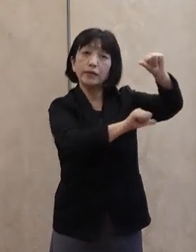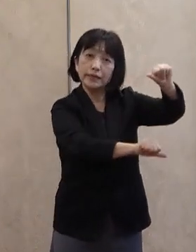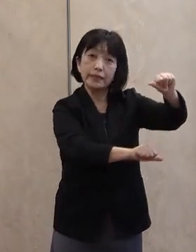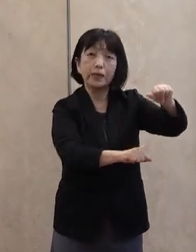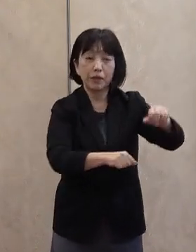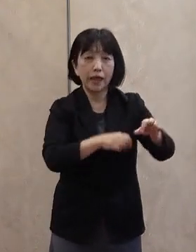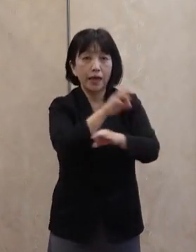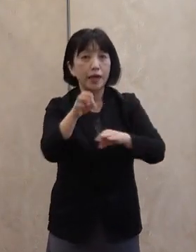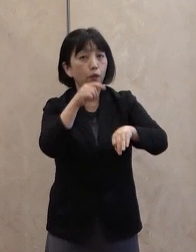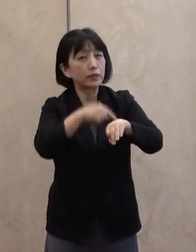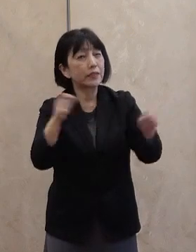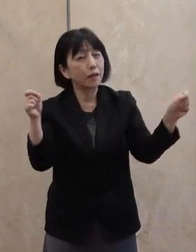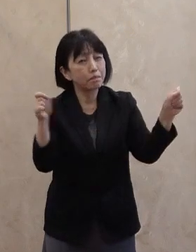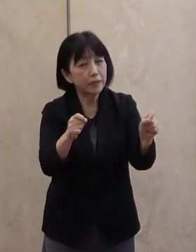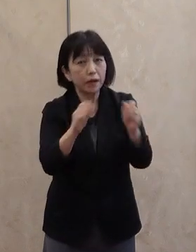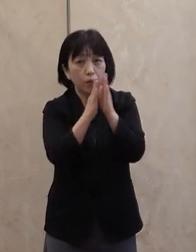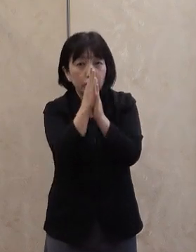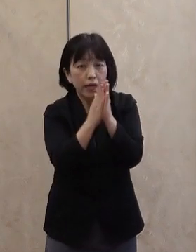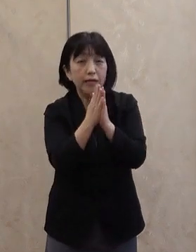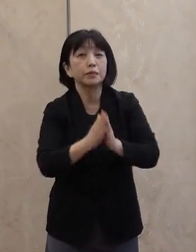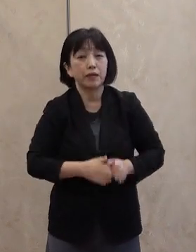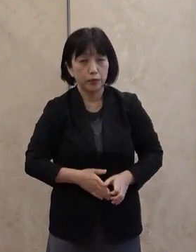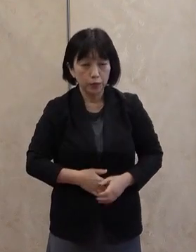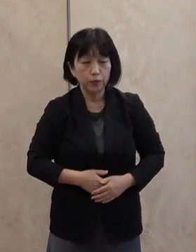要請をいたします。これにつきまして